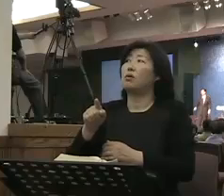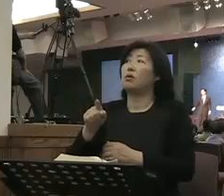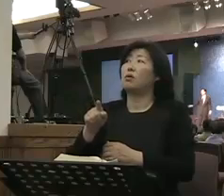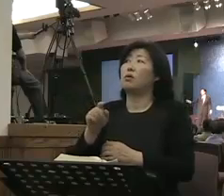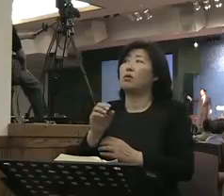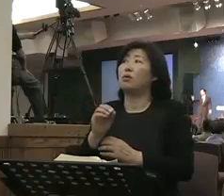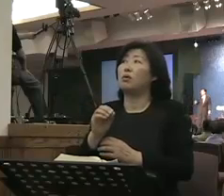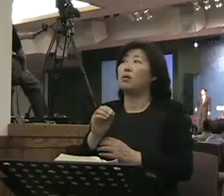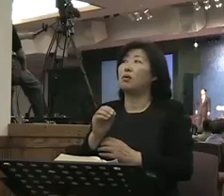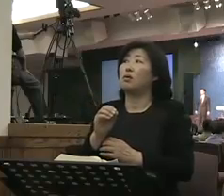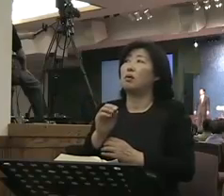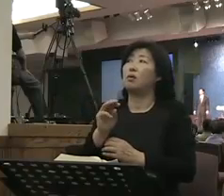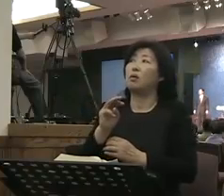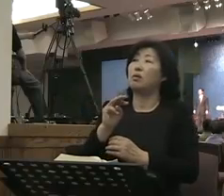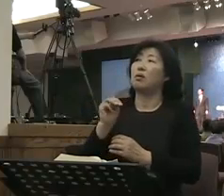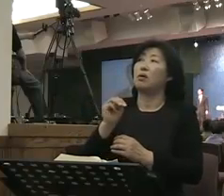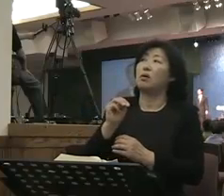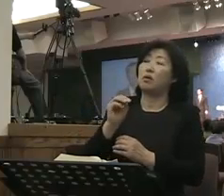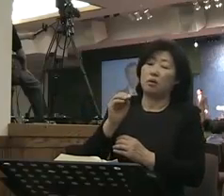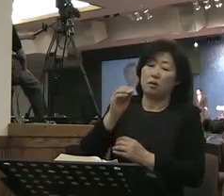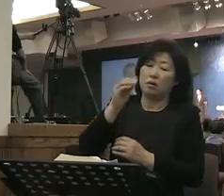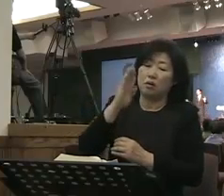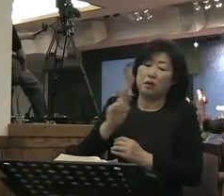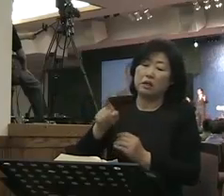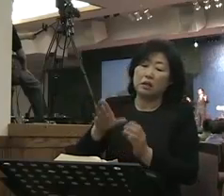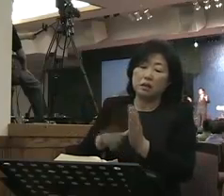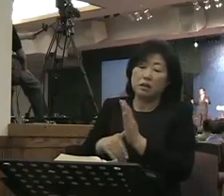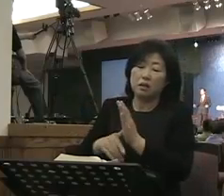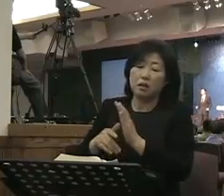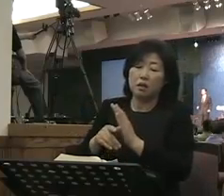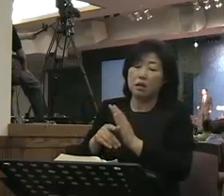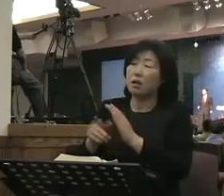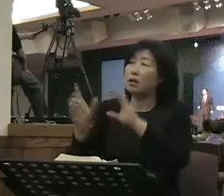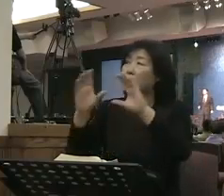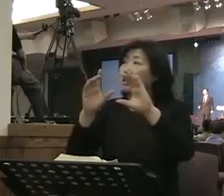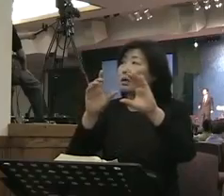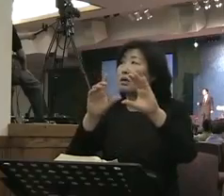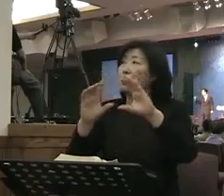man of God. 컨텍스트를 보면 그때 그가 살고 있는 세상에